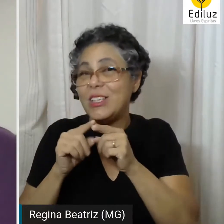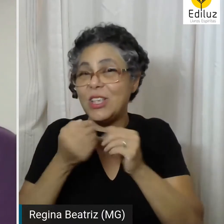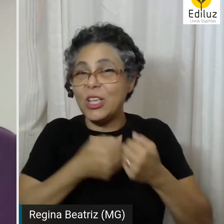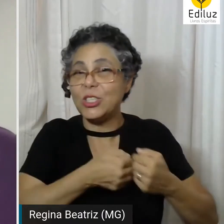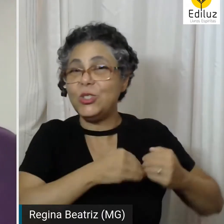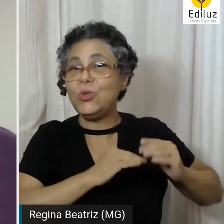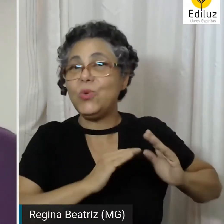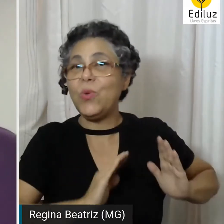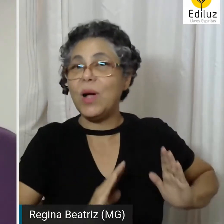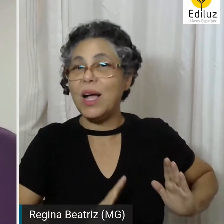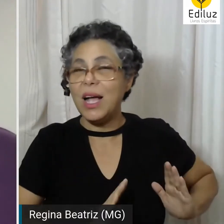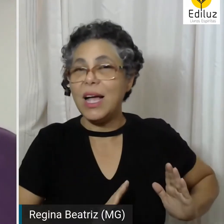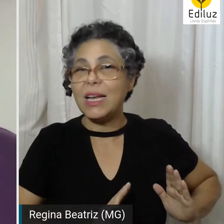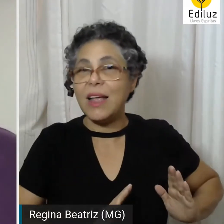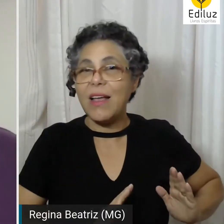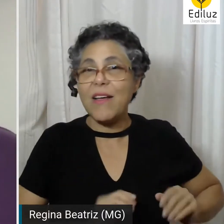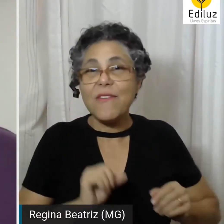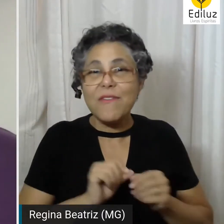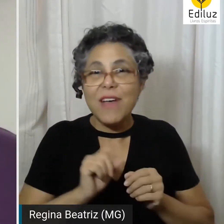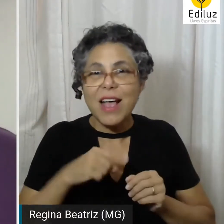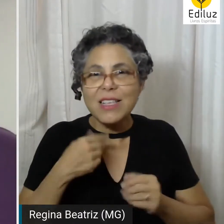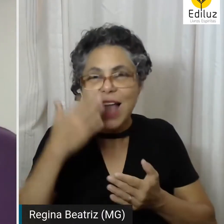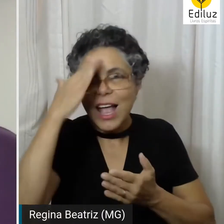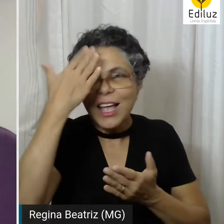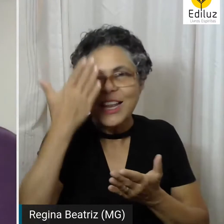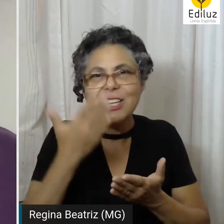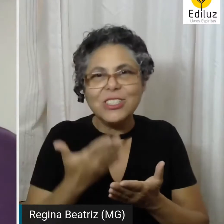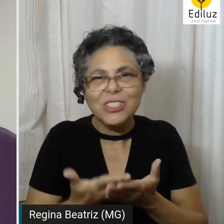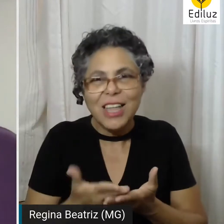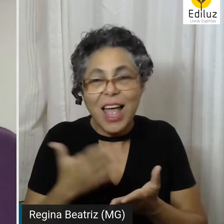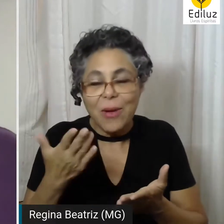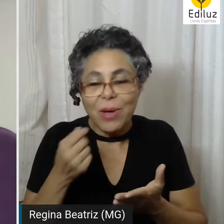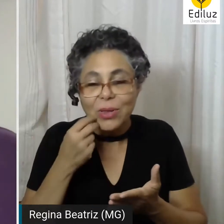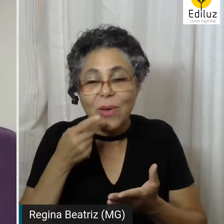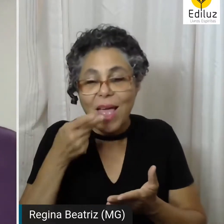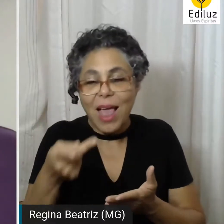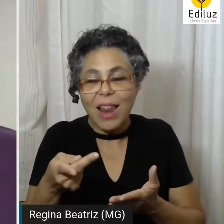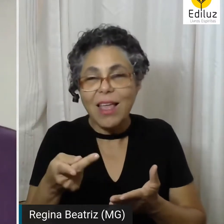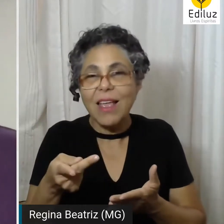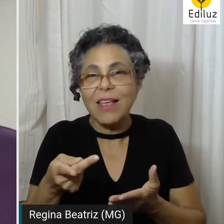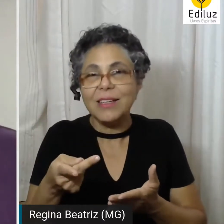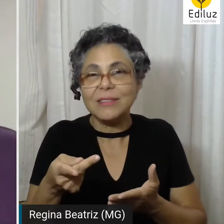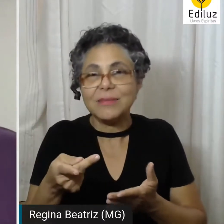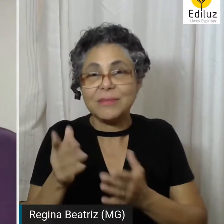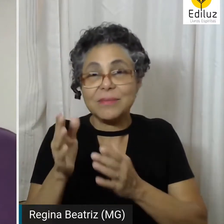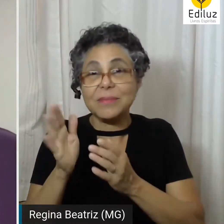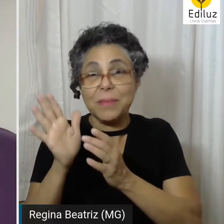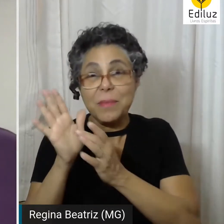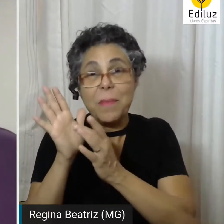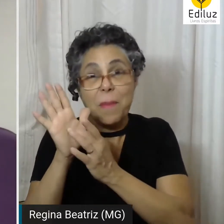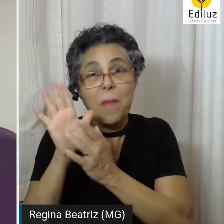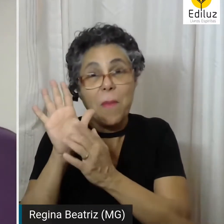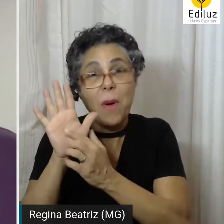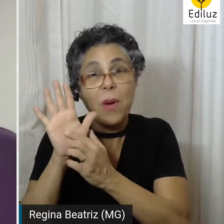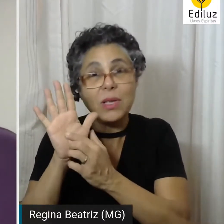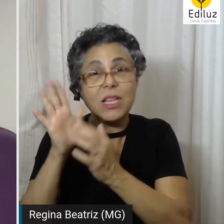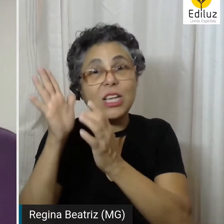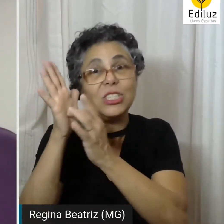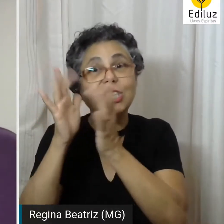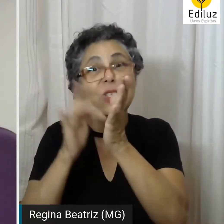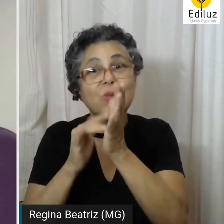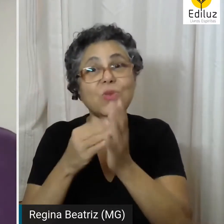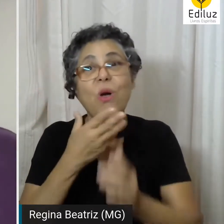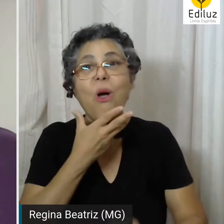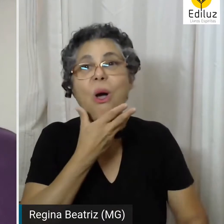Joana nos faz acreditar quando ela traz o Jesus homem.